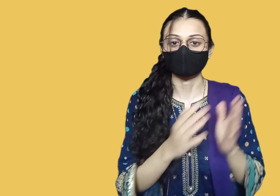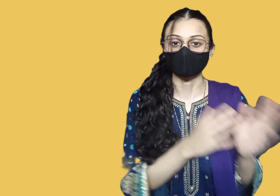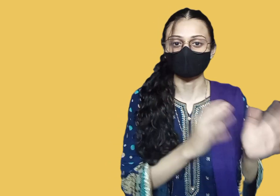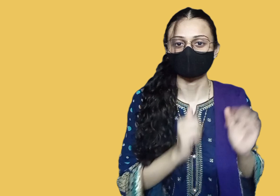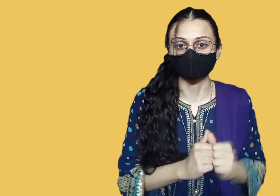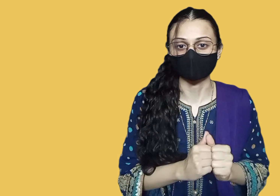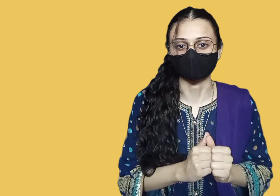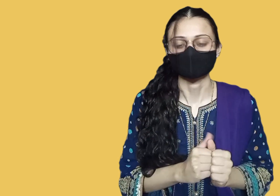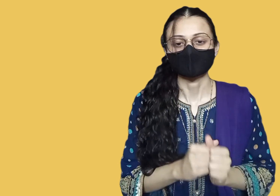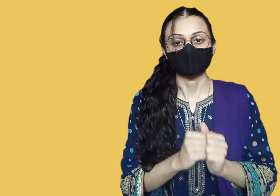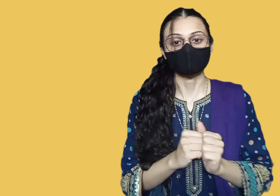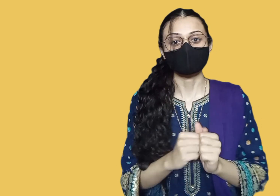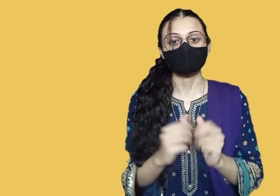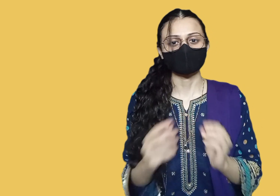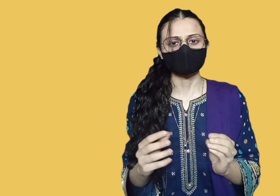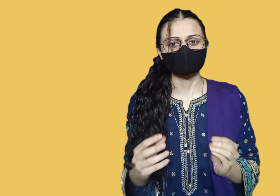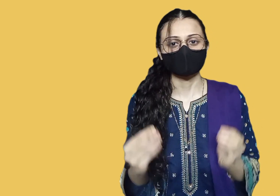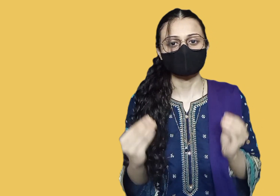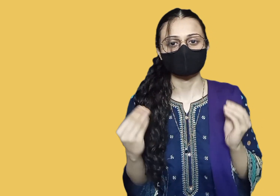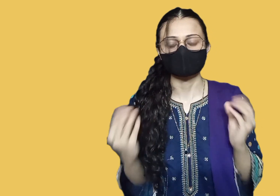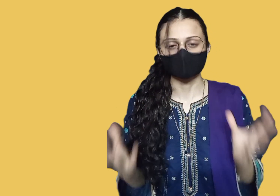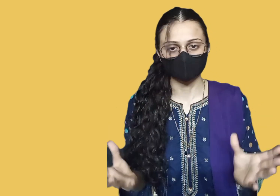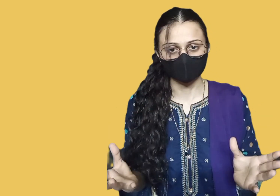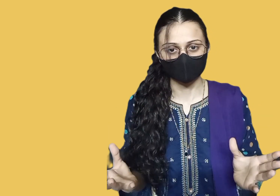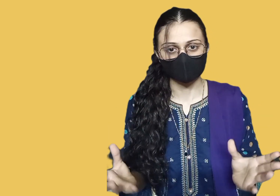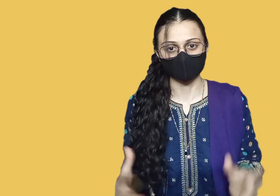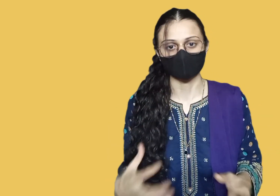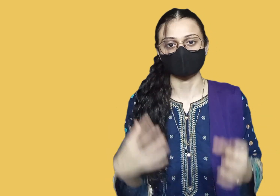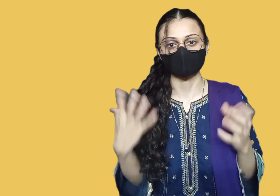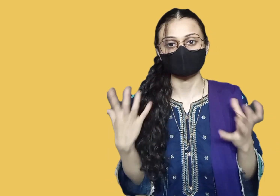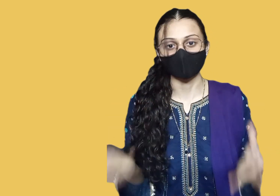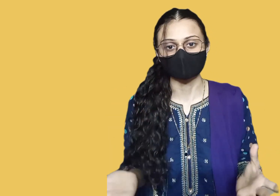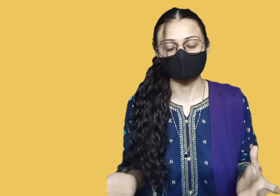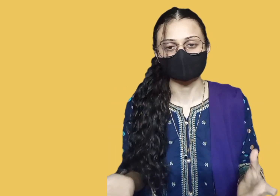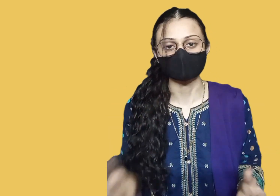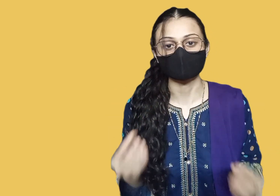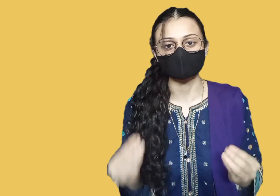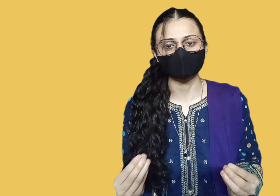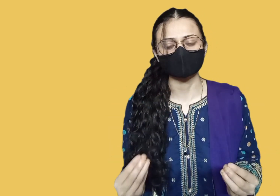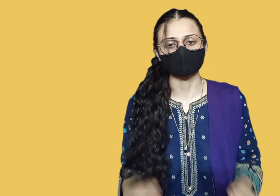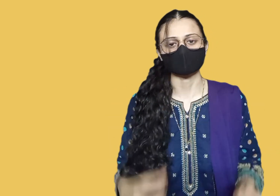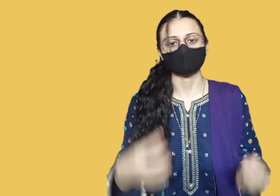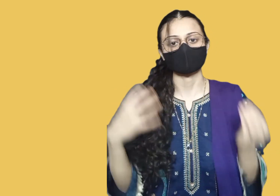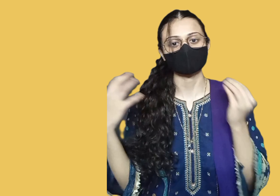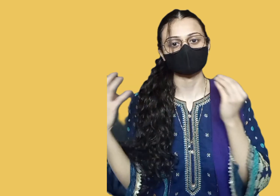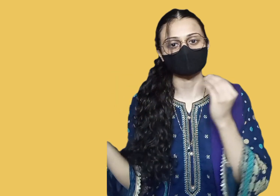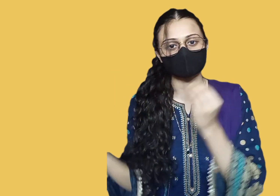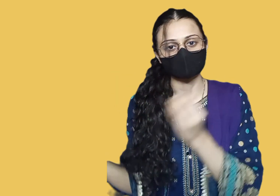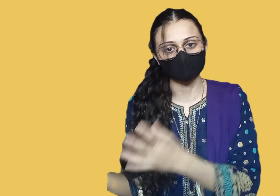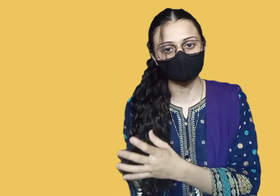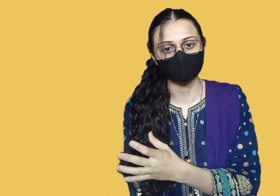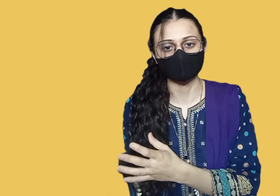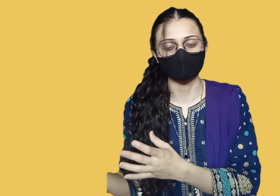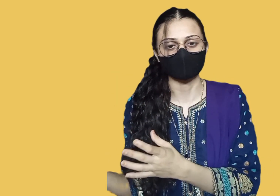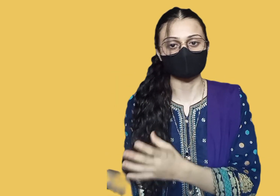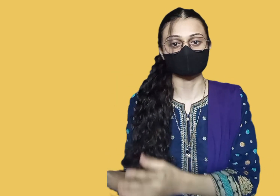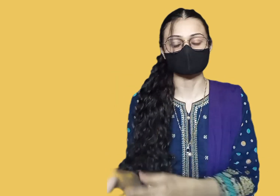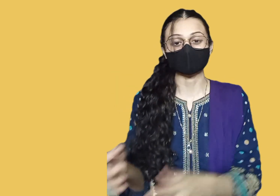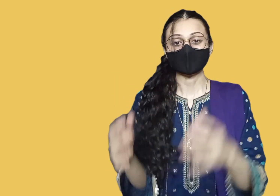यहाँ पर गया है। तो वो क्या करते हैं, जितने भी सेलिब्रिटीज़ हैं, जितने भी एक्टर्स हैं, तो वो क्या करते हैं, वो इनकी जो टीम होती है पेपराजीज की,